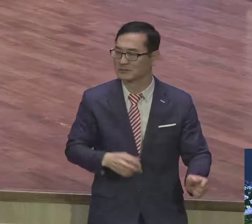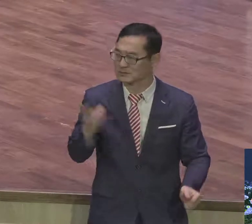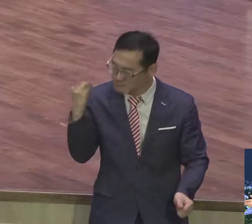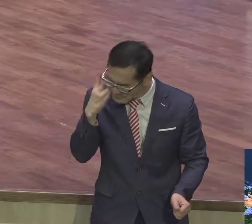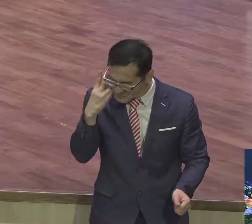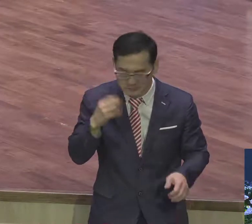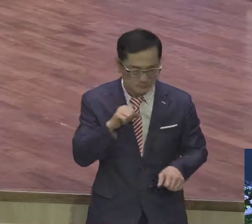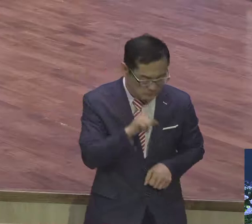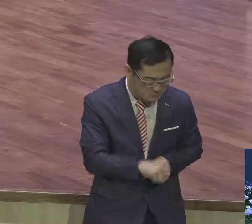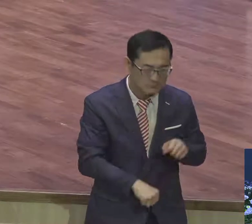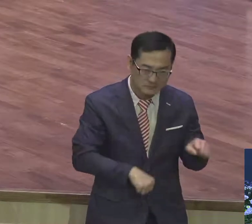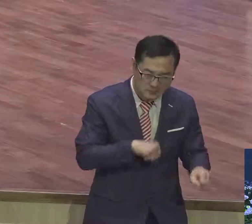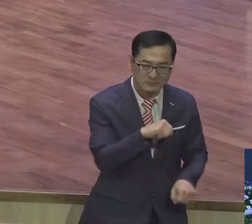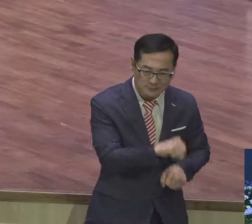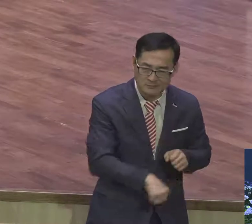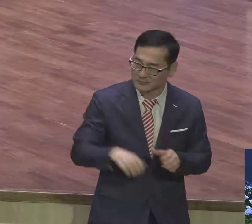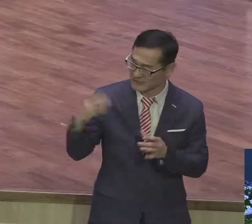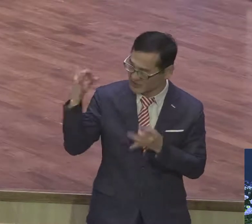자 그냥